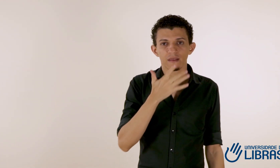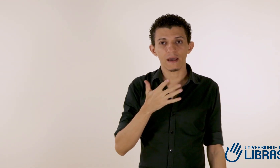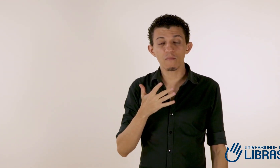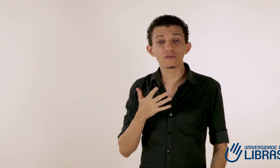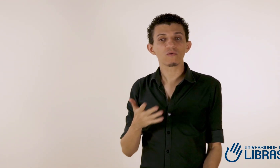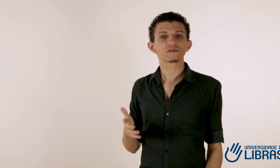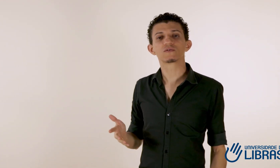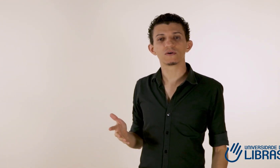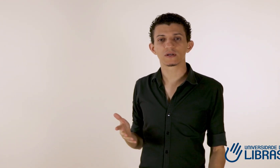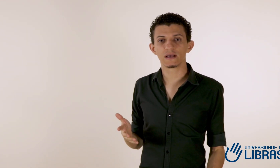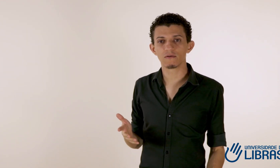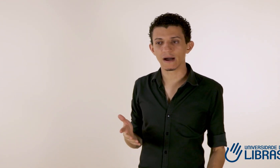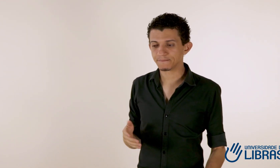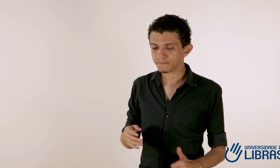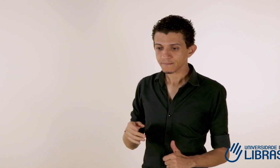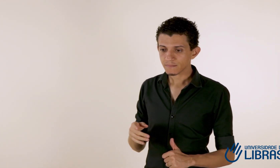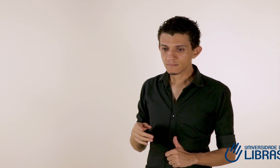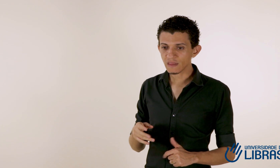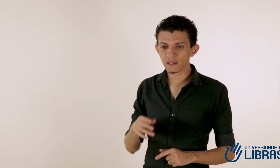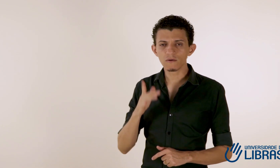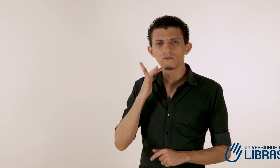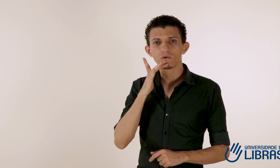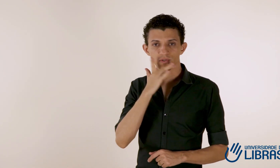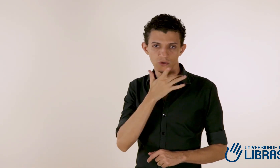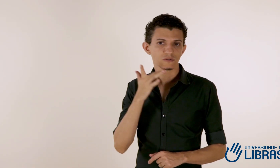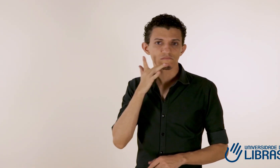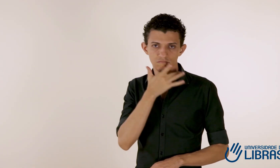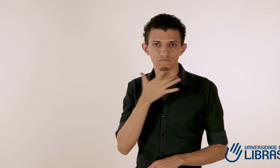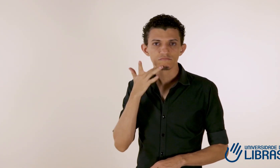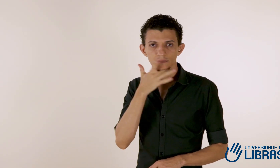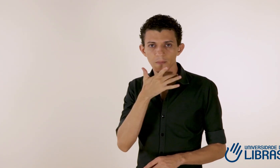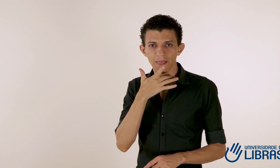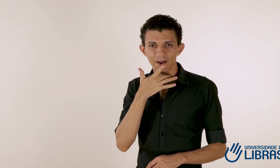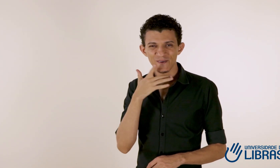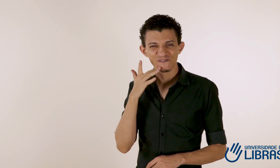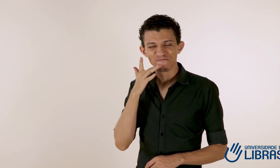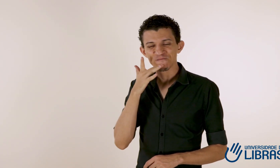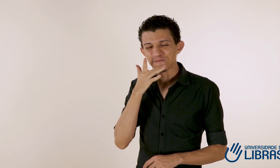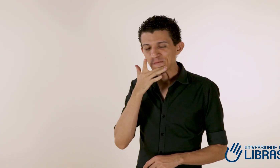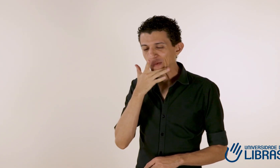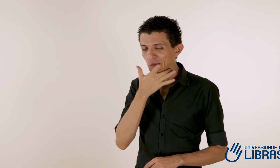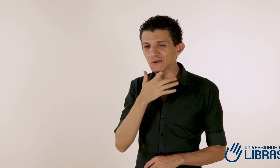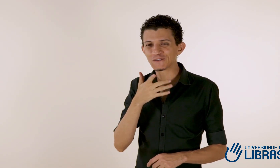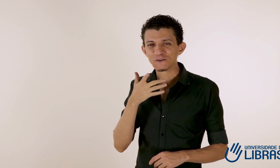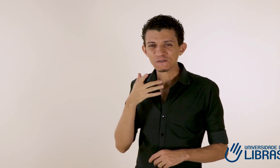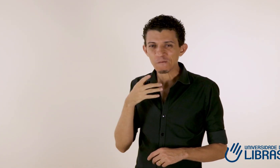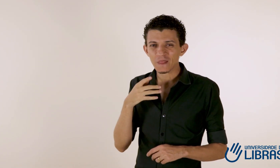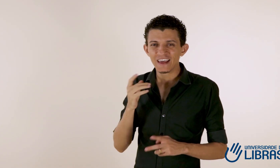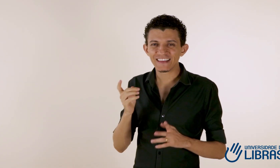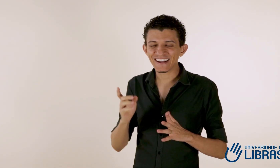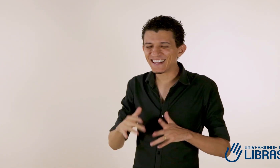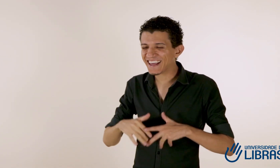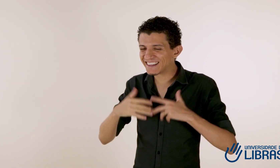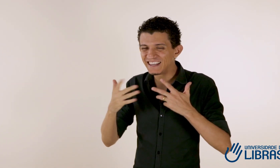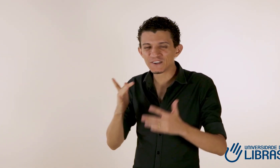que é muito gostoso aquele lugar. Então, o gostoso, mas muito gostoso, e tem aquele que é